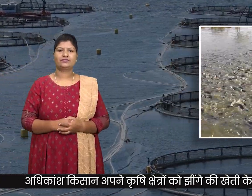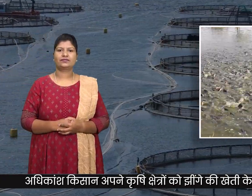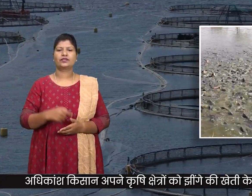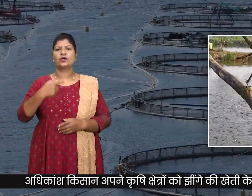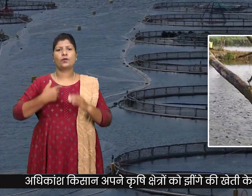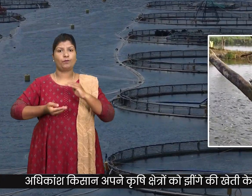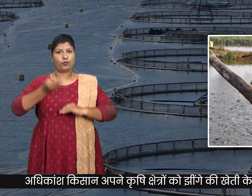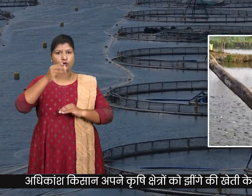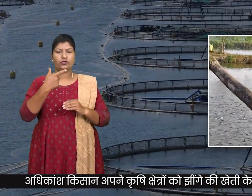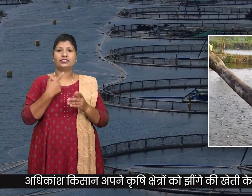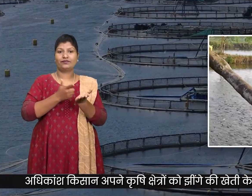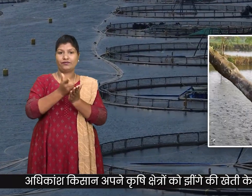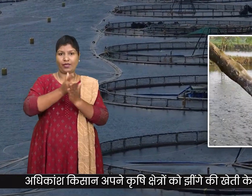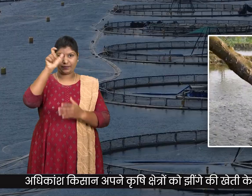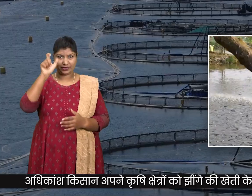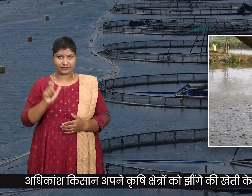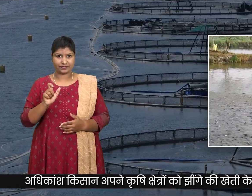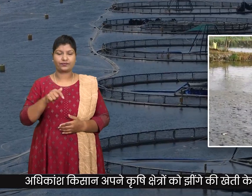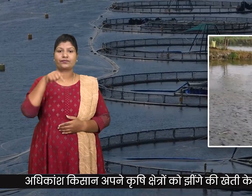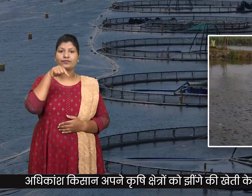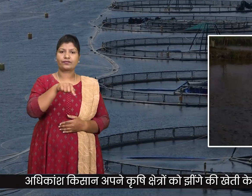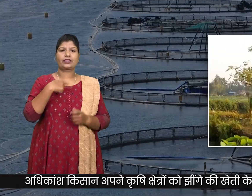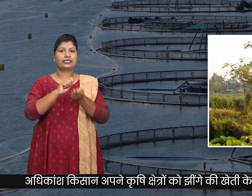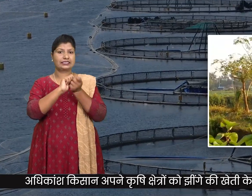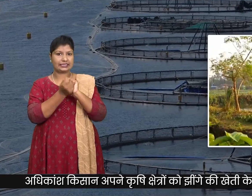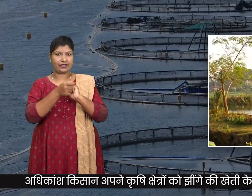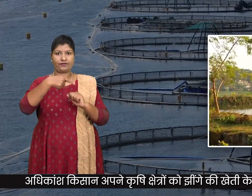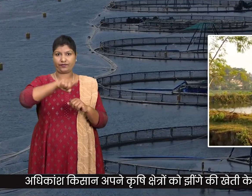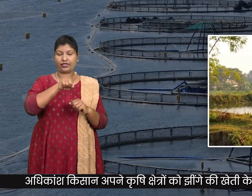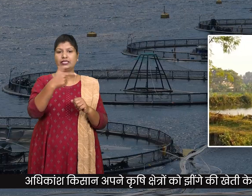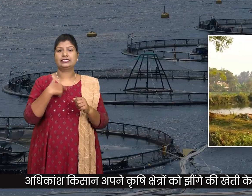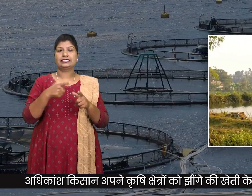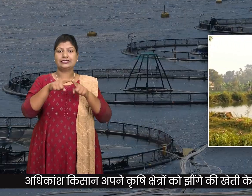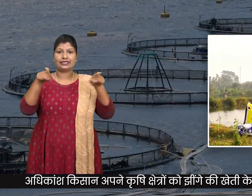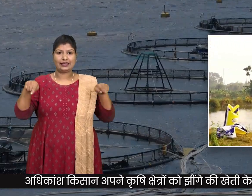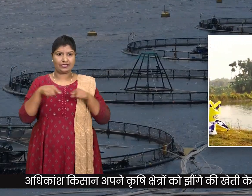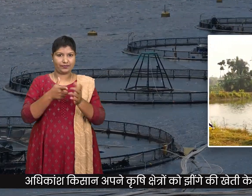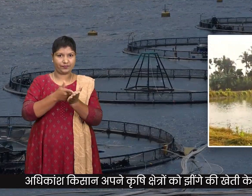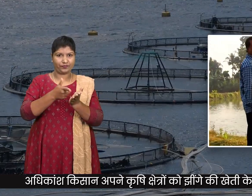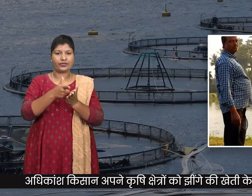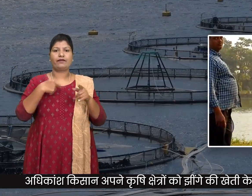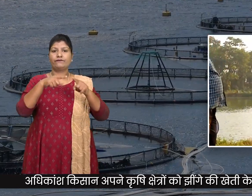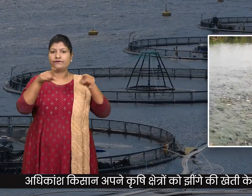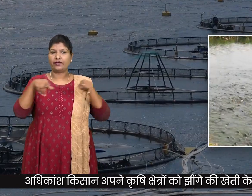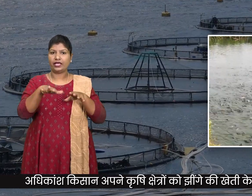अधिकांश किसान अपने कृषि क्षेत्रों को झींगे की खेती के तालाबों में बदल देते हैं।